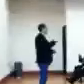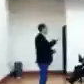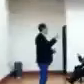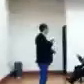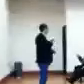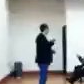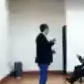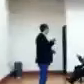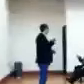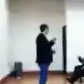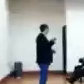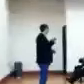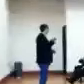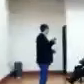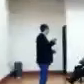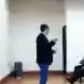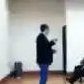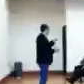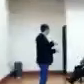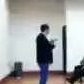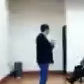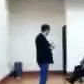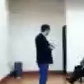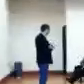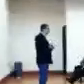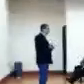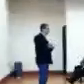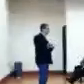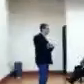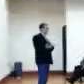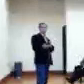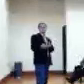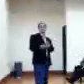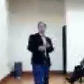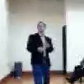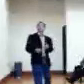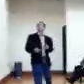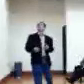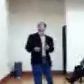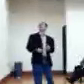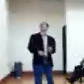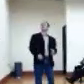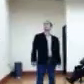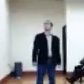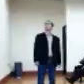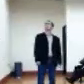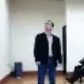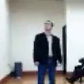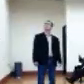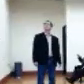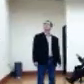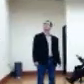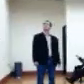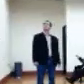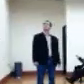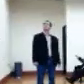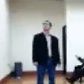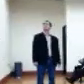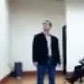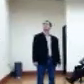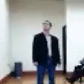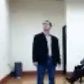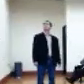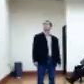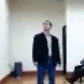ejercicio, perfecto, y todos entusiasmados. Vamos a comenzar jugando. Entonces, vamos a jugar mímica, con temas técnicos, con